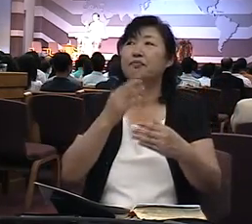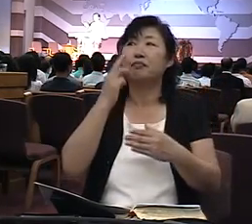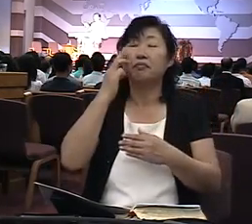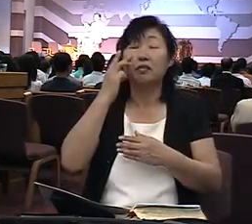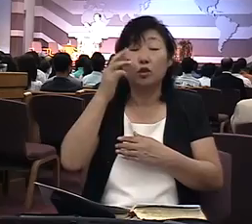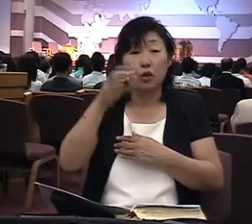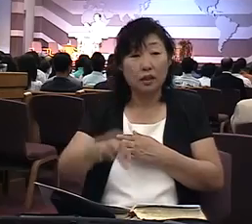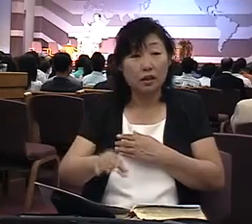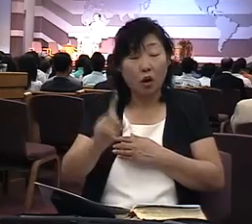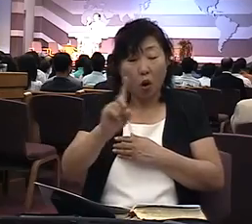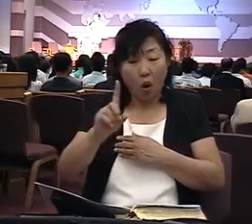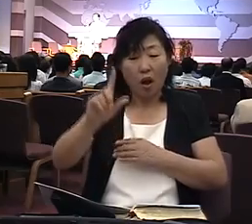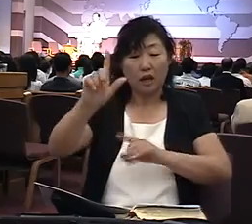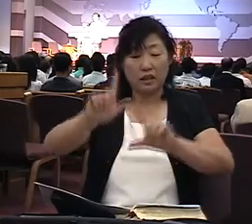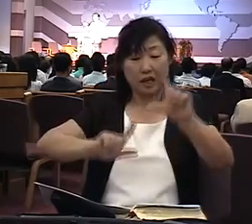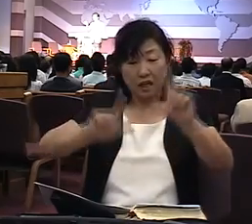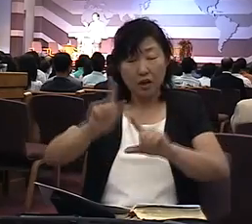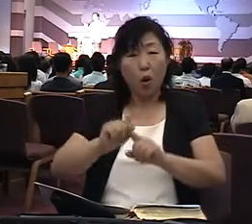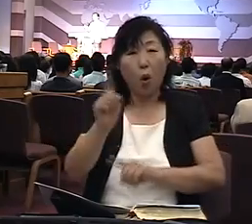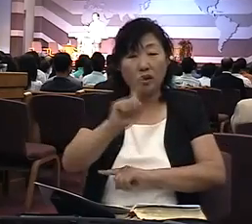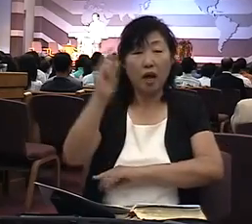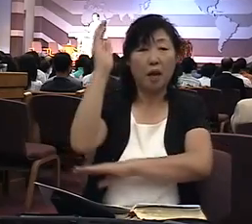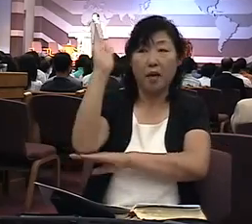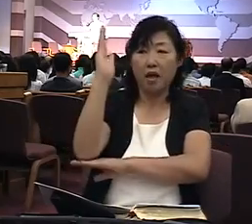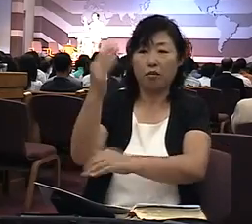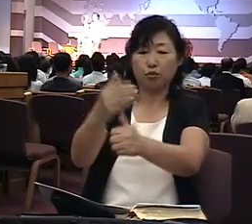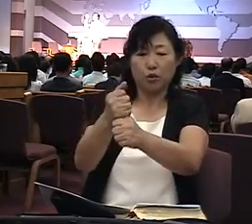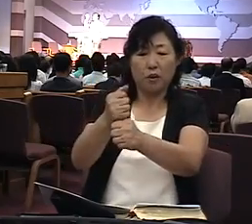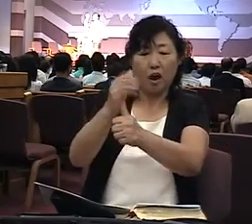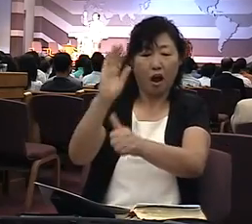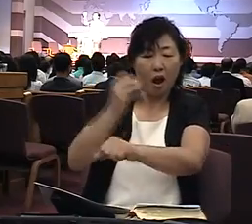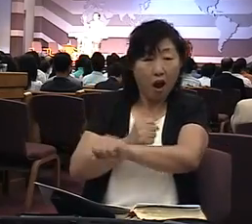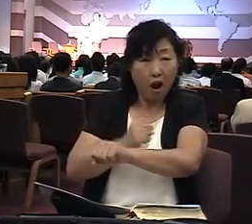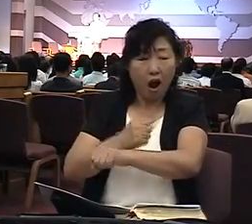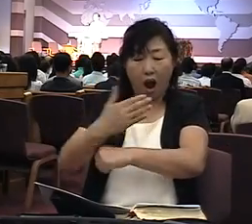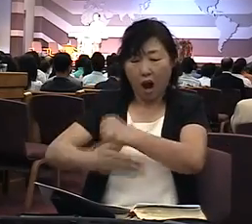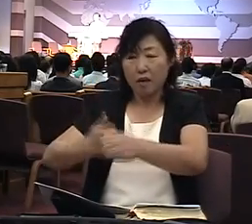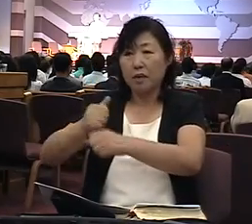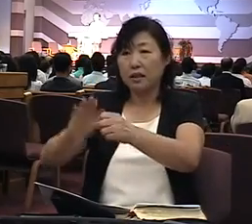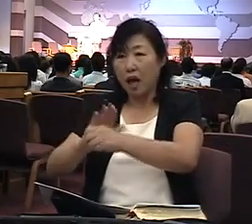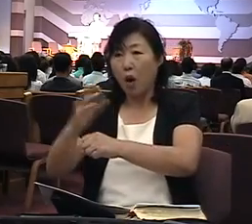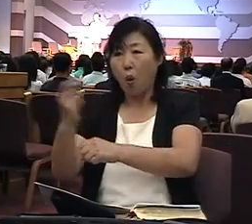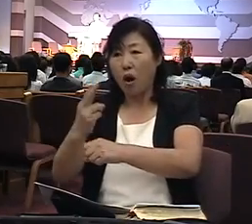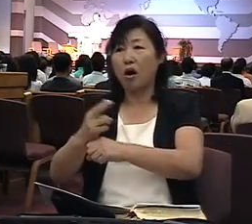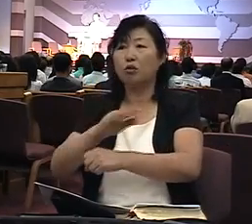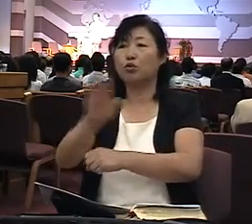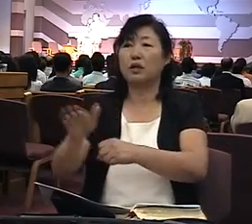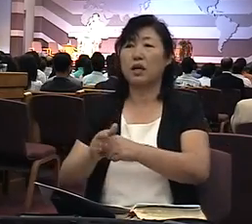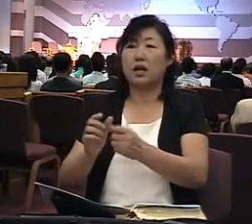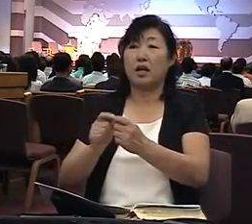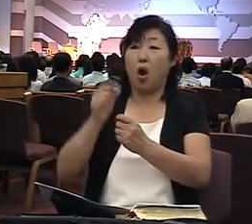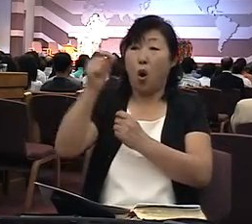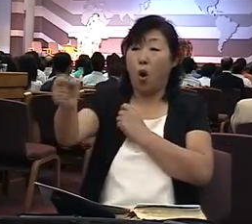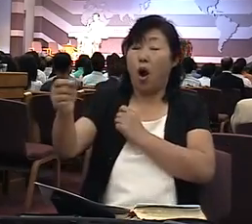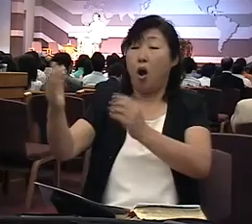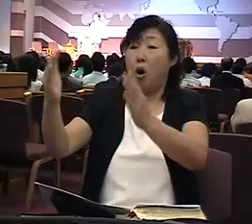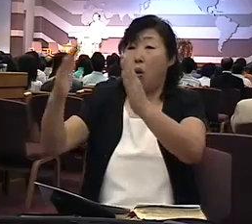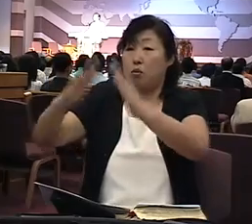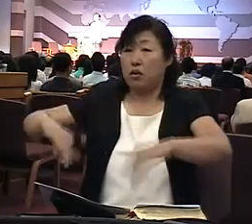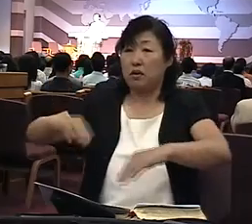자세, 어떠한 메시지를 붙잡아야 하는가, 하나님의 사랑과 우리의 영원한 무너지지 않는 터가 되시는 예수 그리스도에